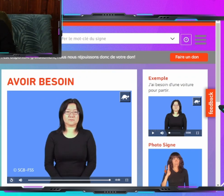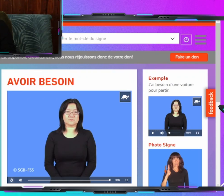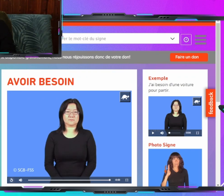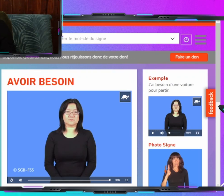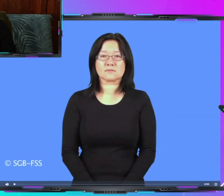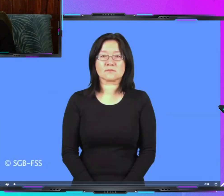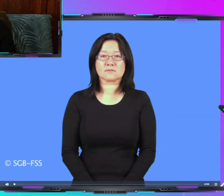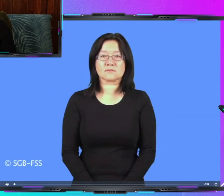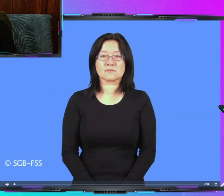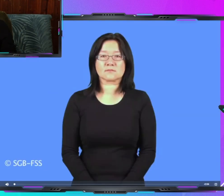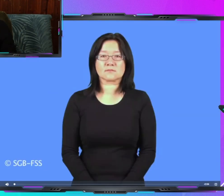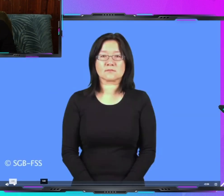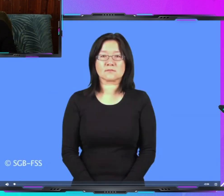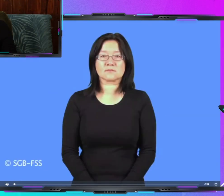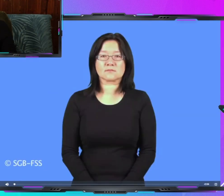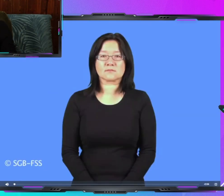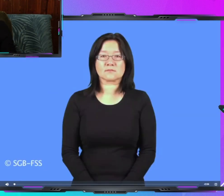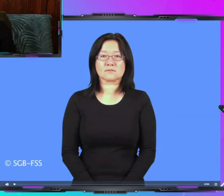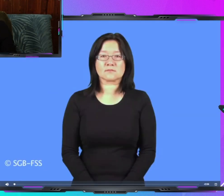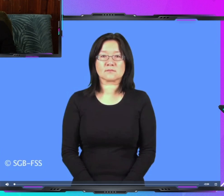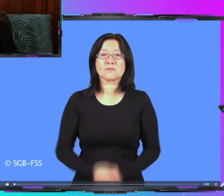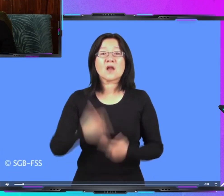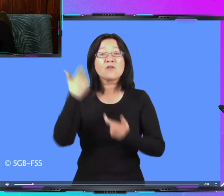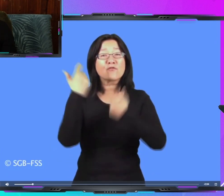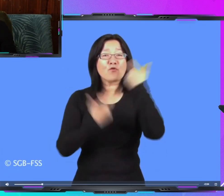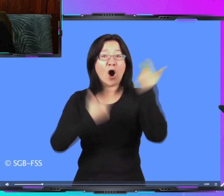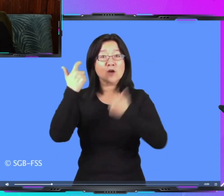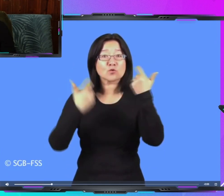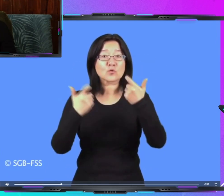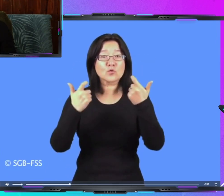regarder, ça doit être quelque chose comme ça. On va voir.